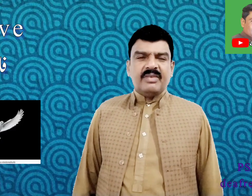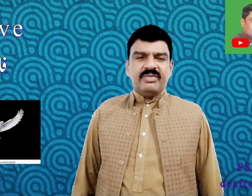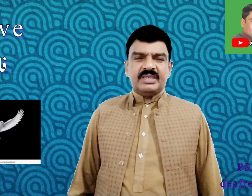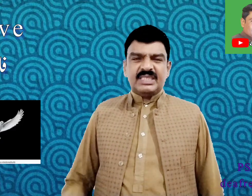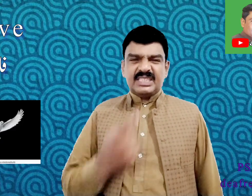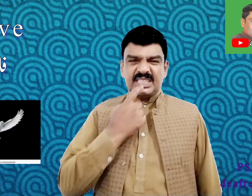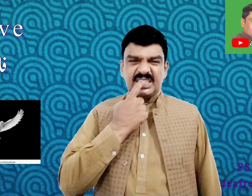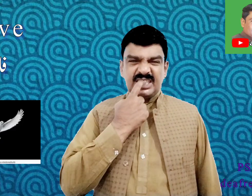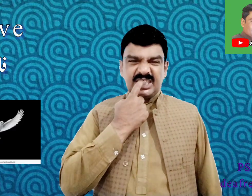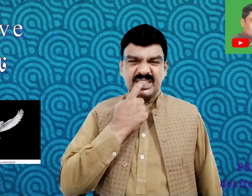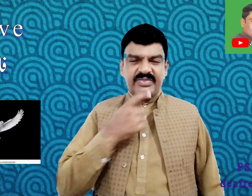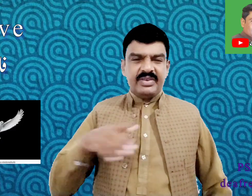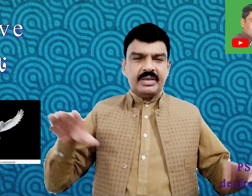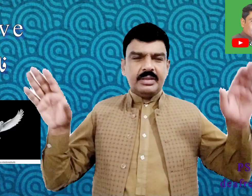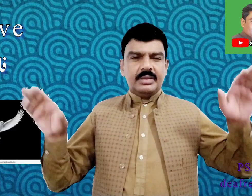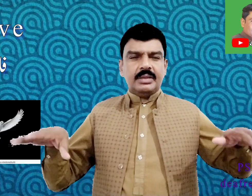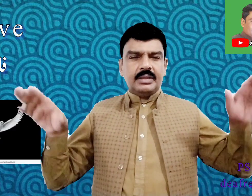dove, सफेद,